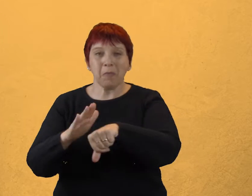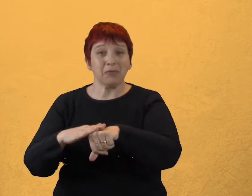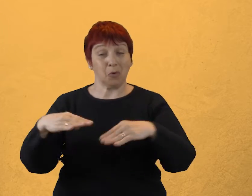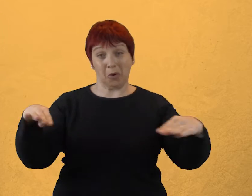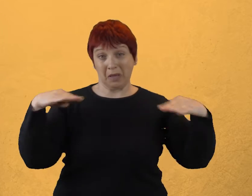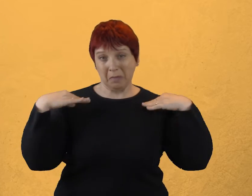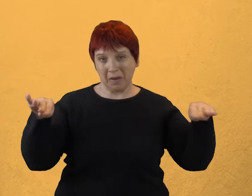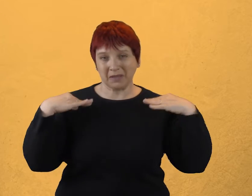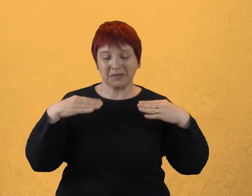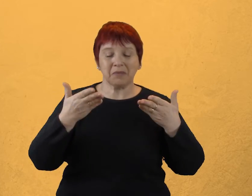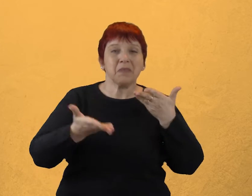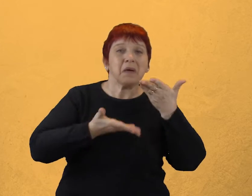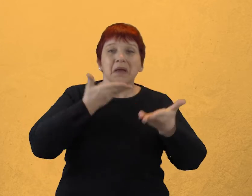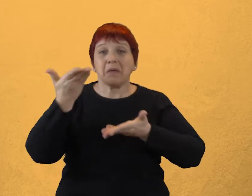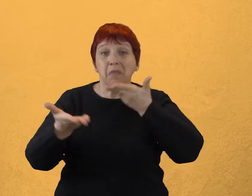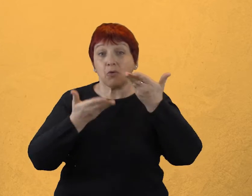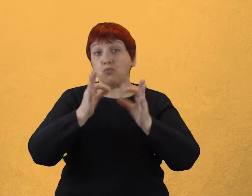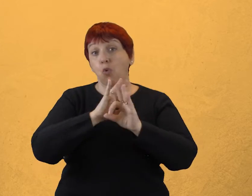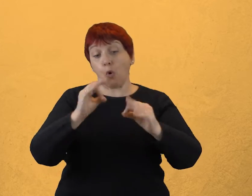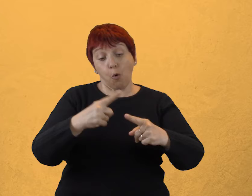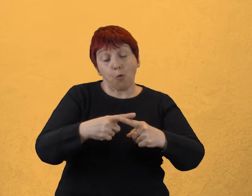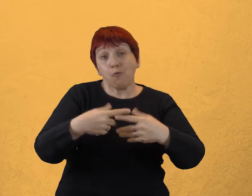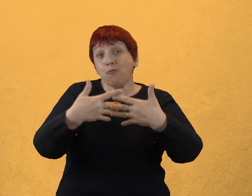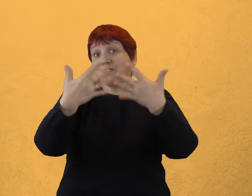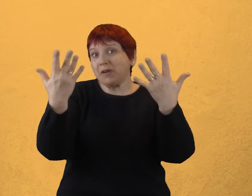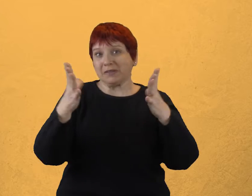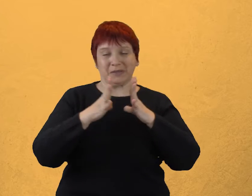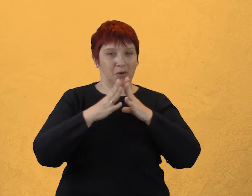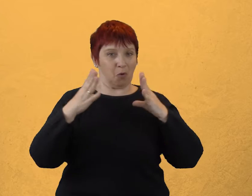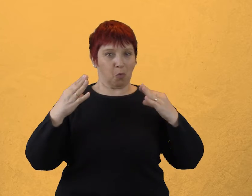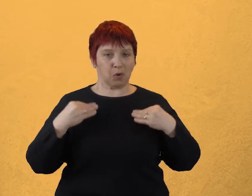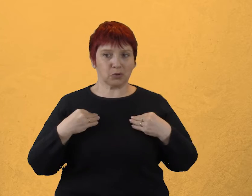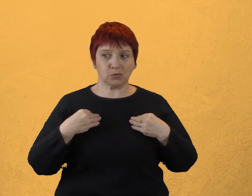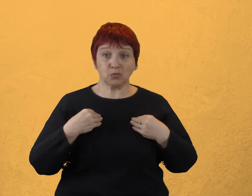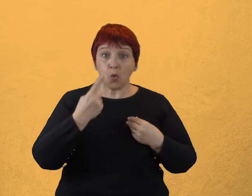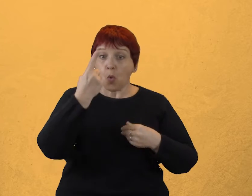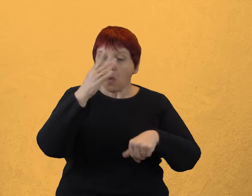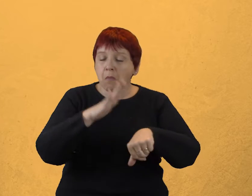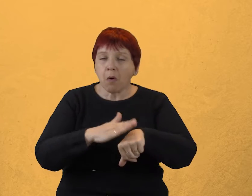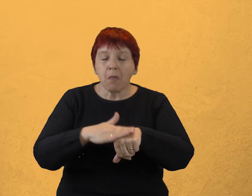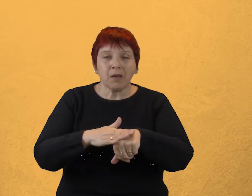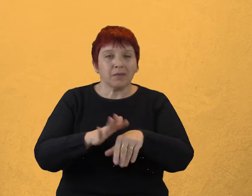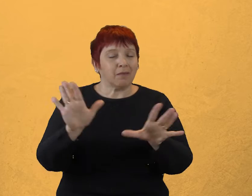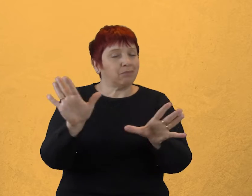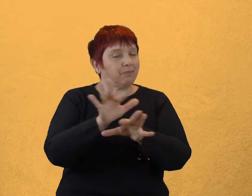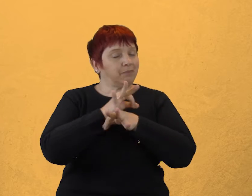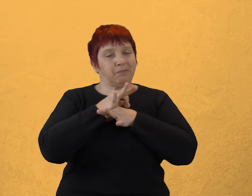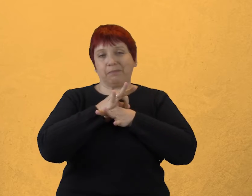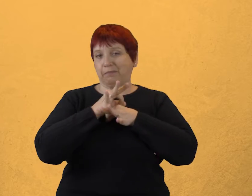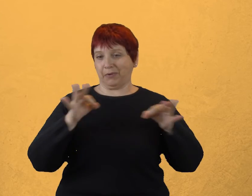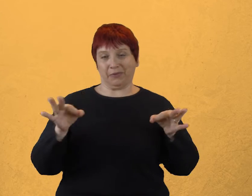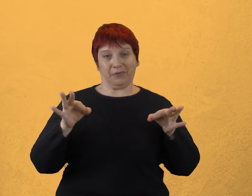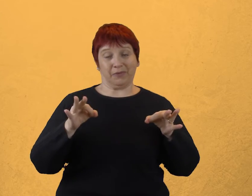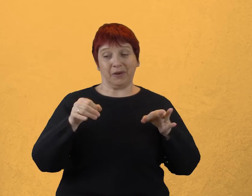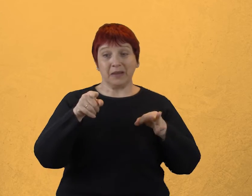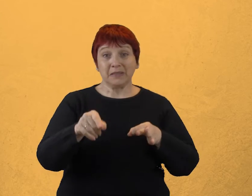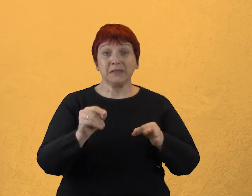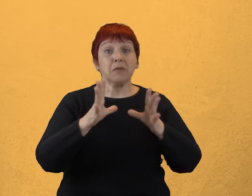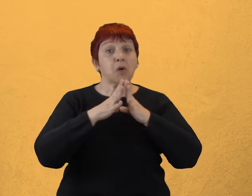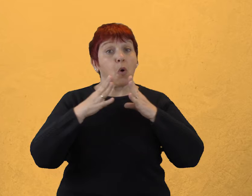en las clases de canto y en los actos. Pero un día sucedió algo maravilloso. La escuela